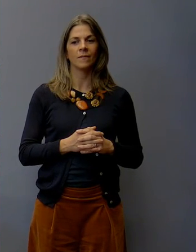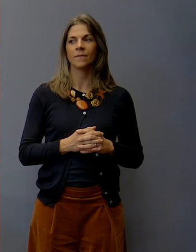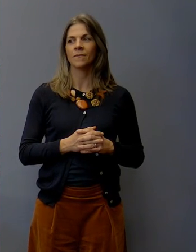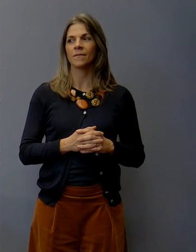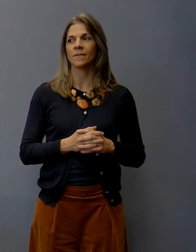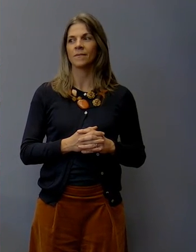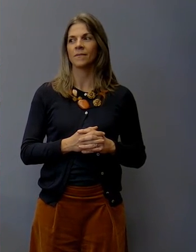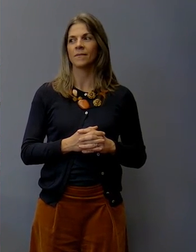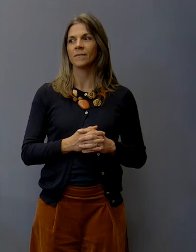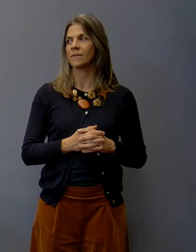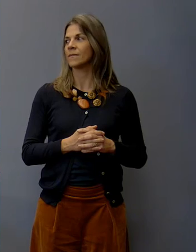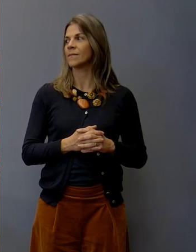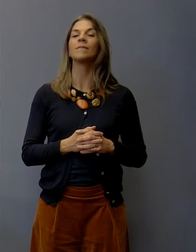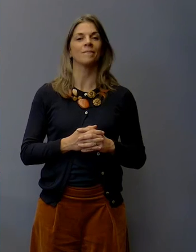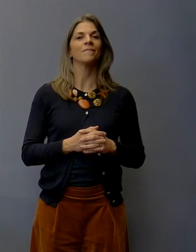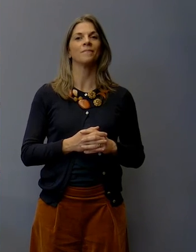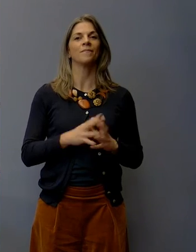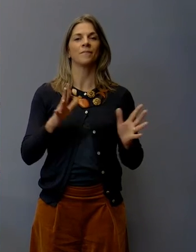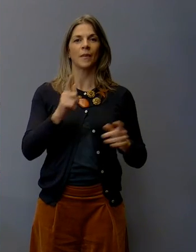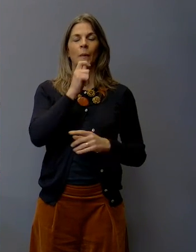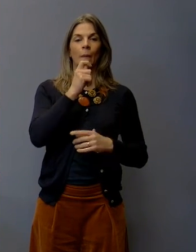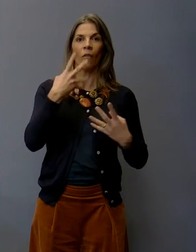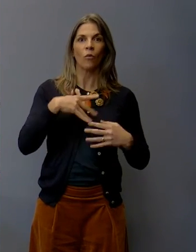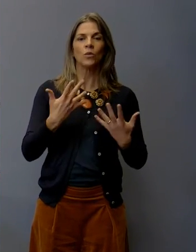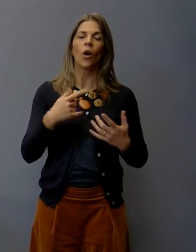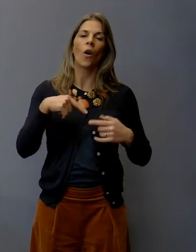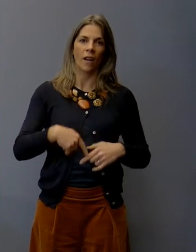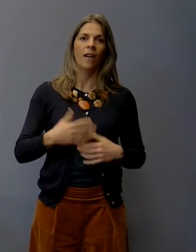ora è arrivato grazie molto gentile